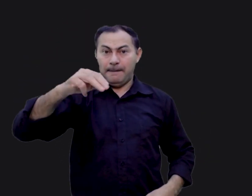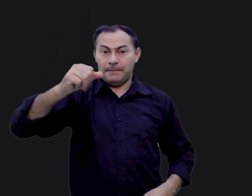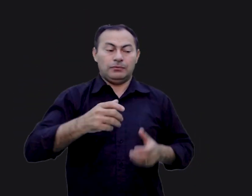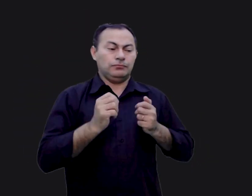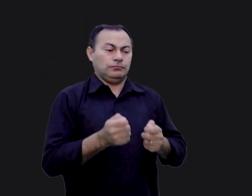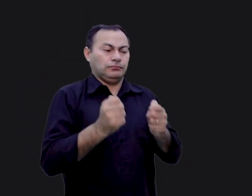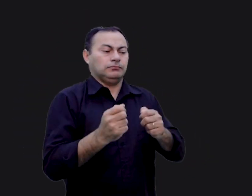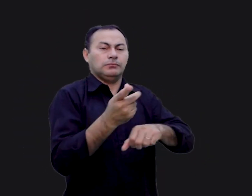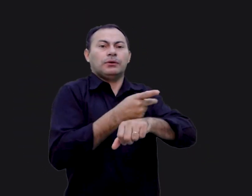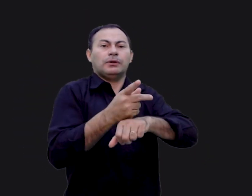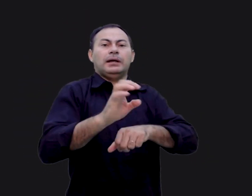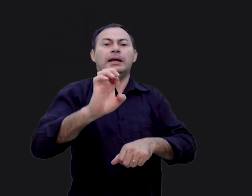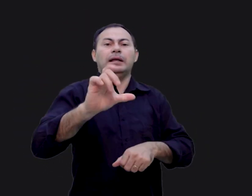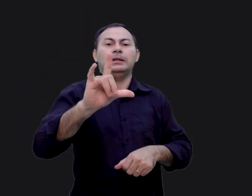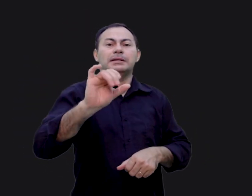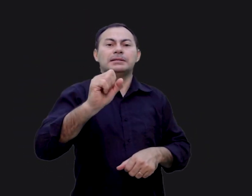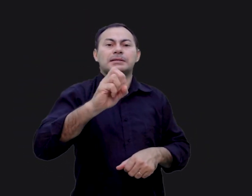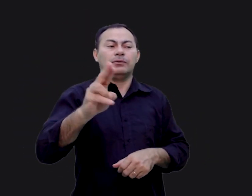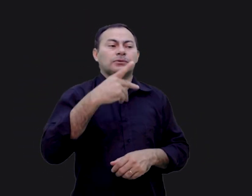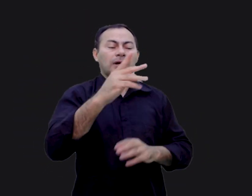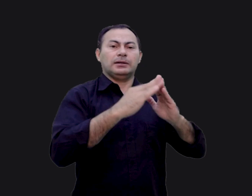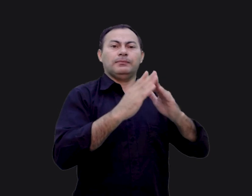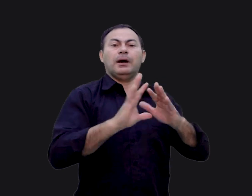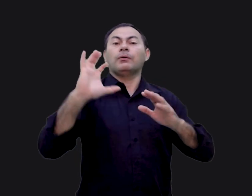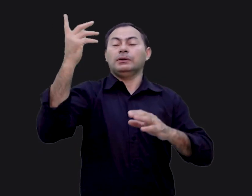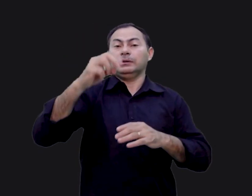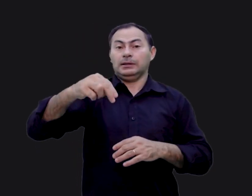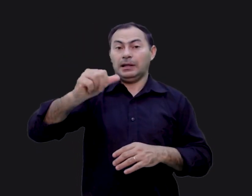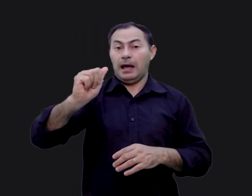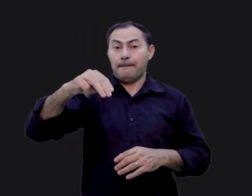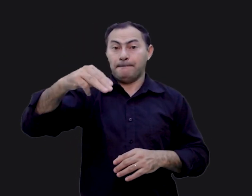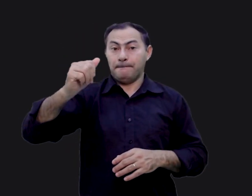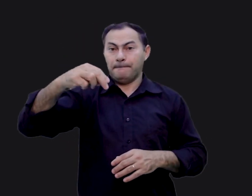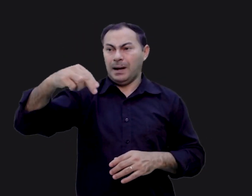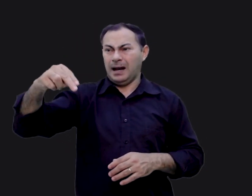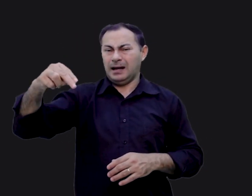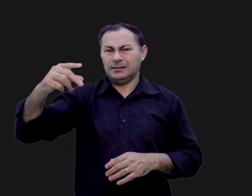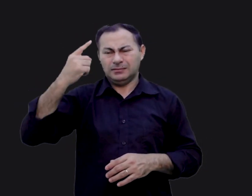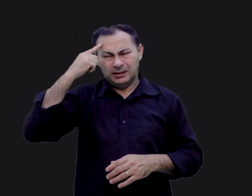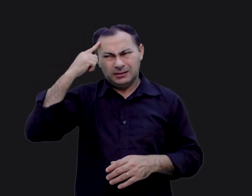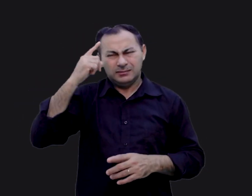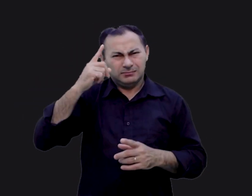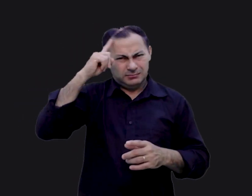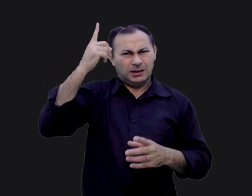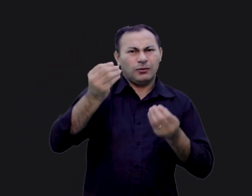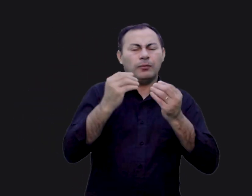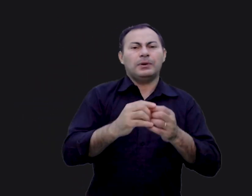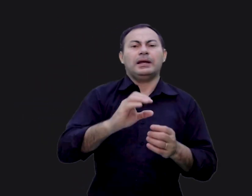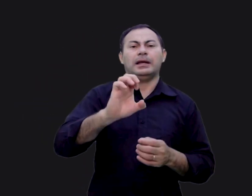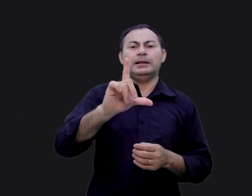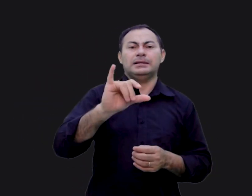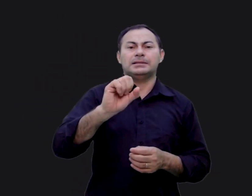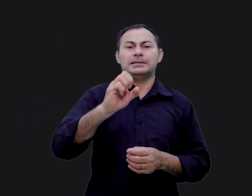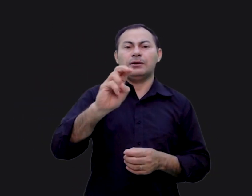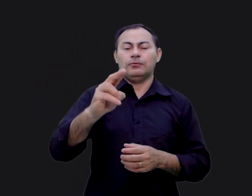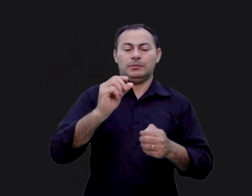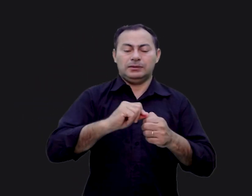alguns soldados procurar Eliseu em sua casa. Acontece que Naamã tinha ideias preconcebidas sobre como Eliseu efetuaria a